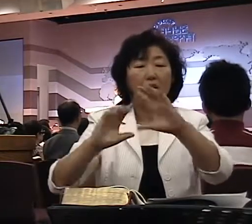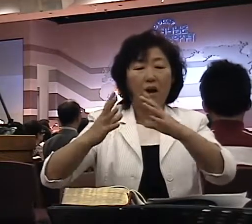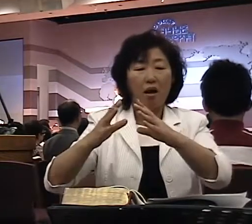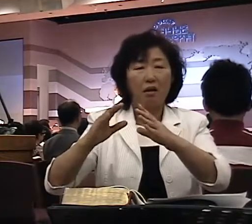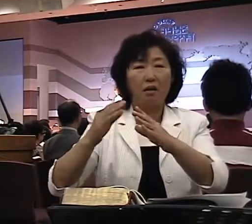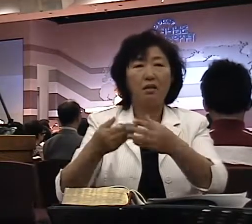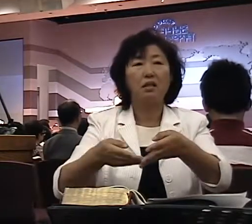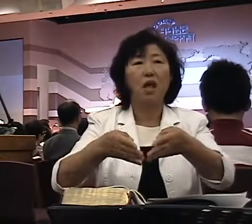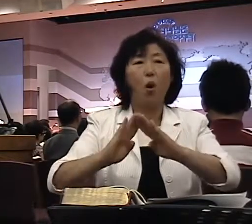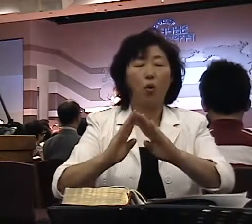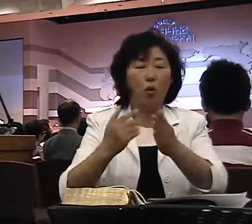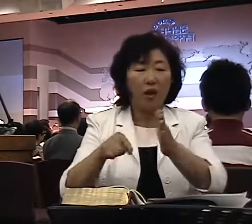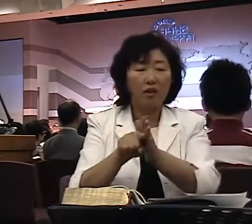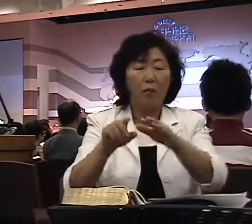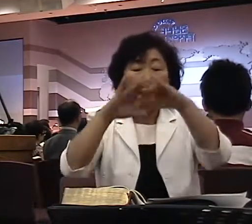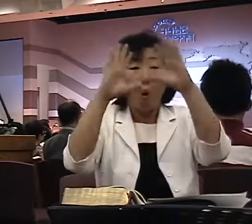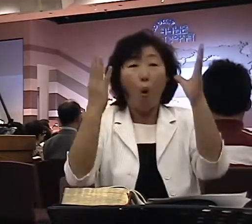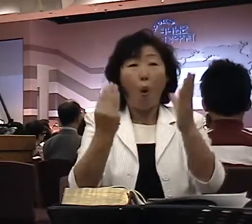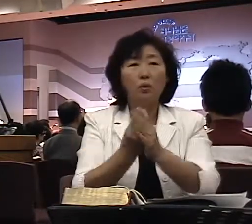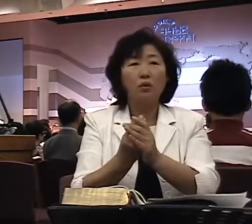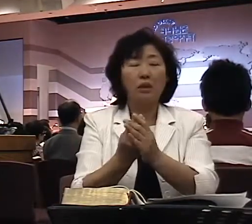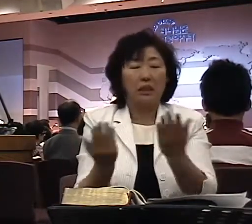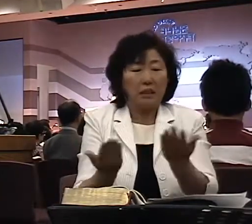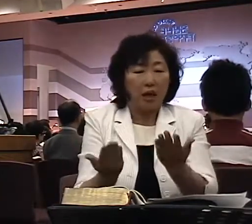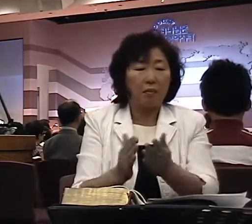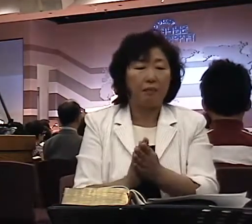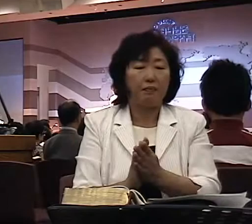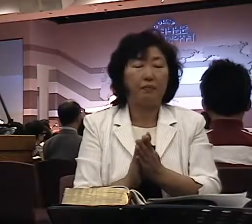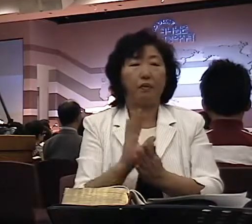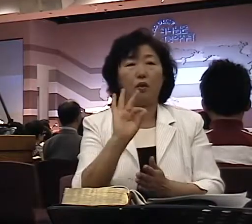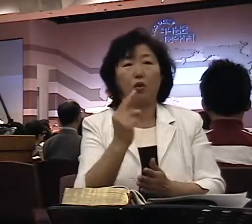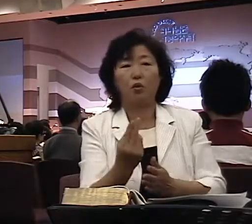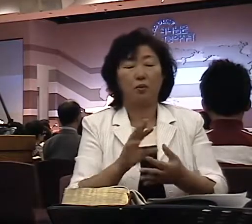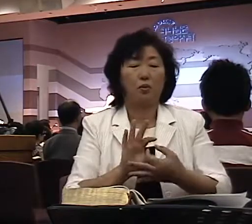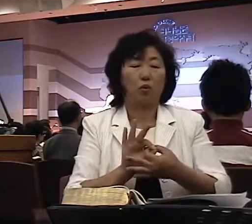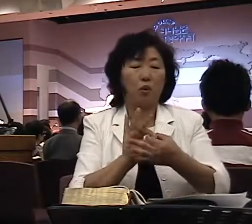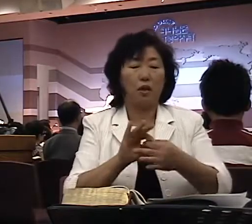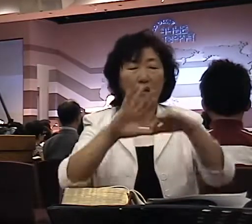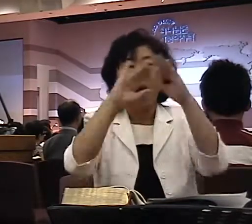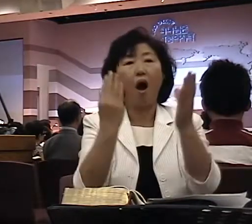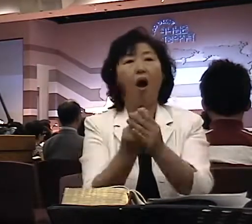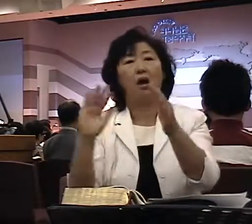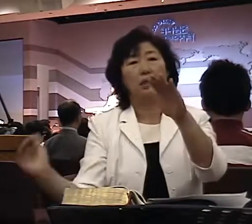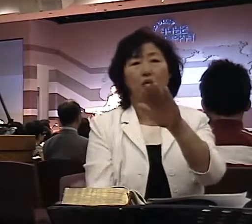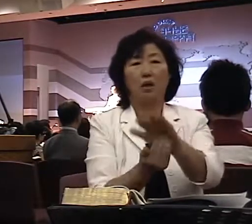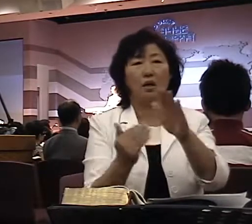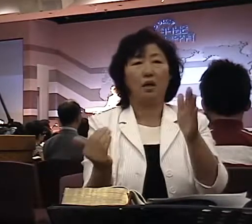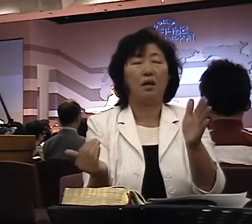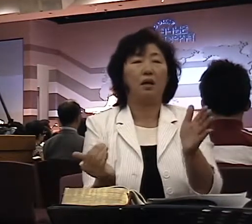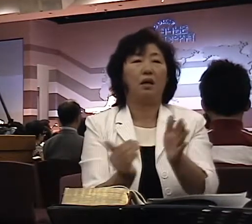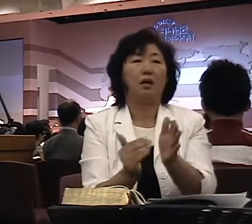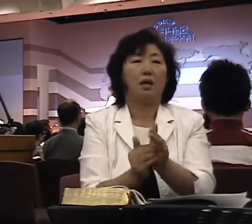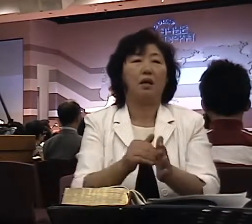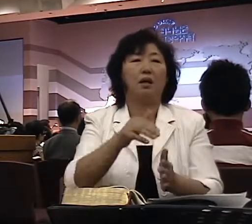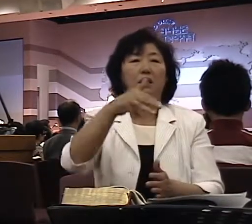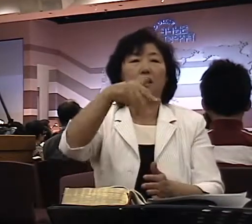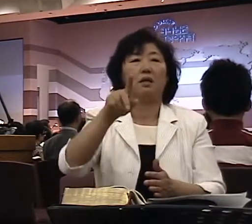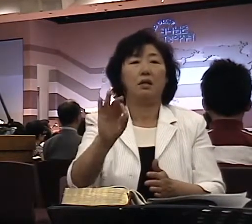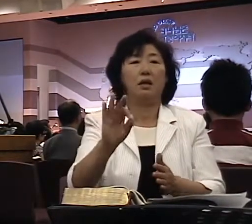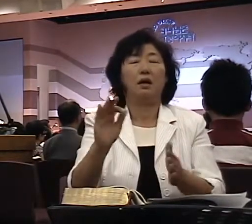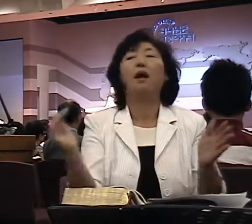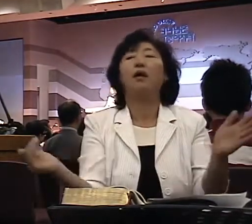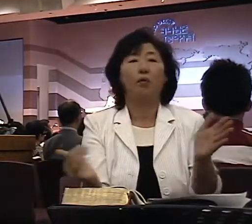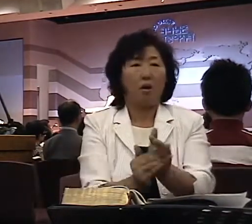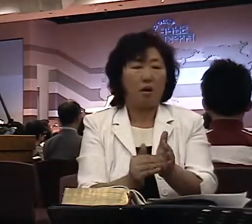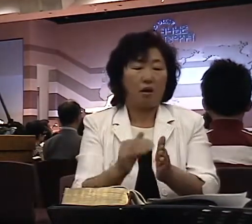모든 작업이 이제 요셉을 통해 다 이루어짐으로써 창세기가 마무리되는 것을 볼 수가 있습니다.